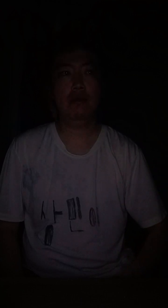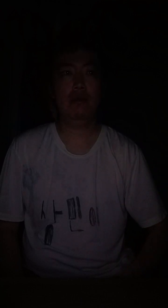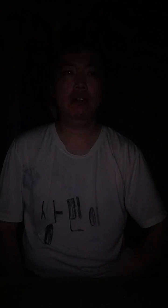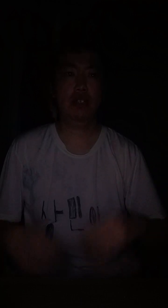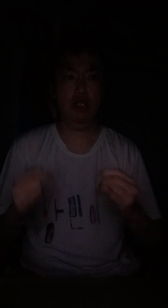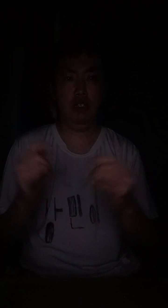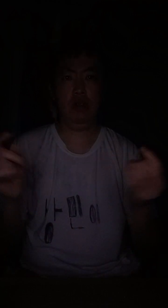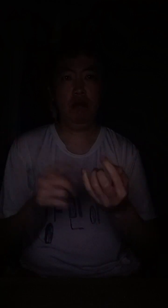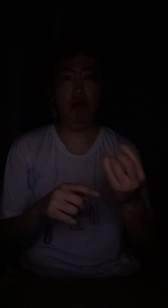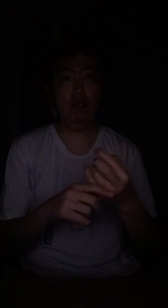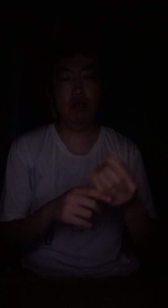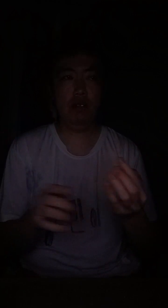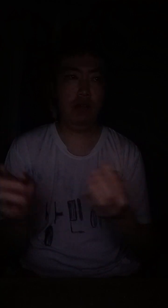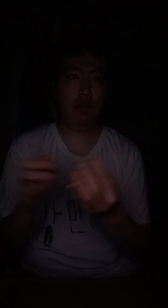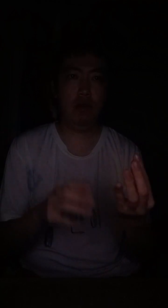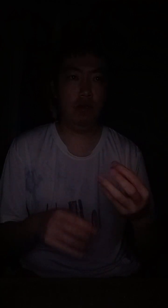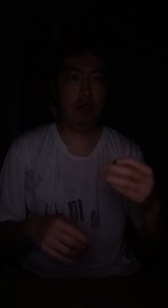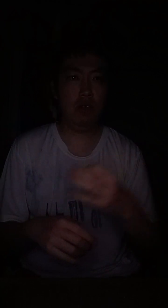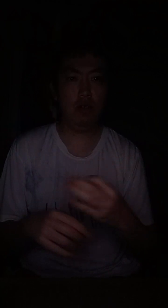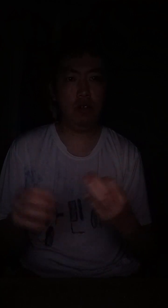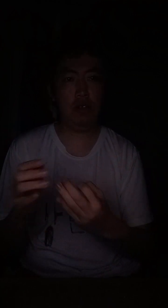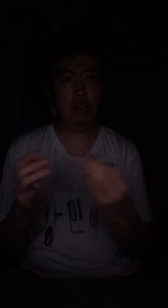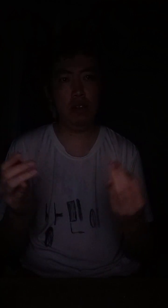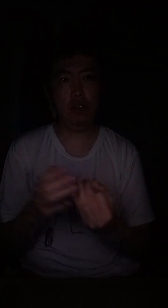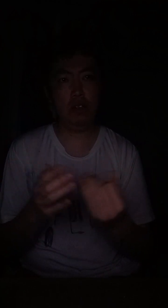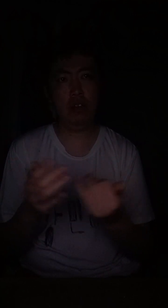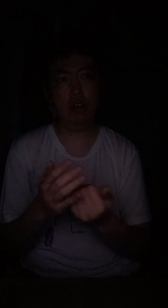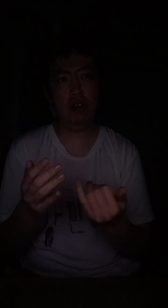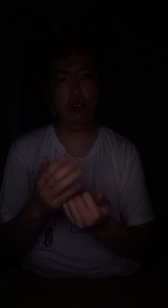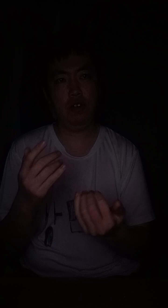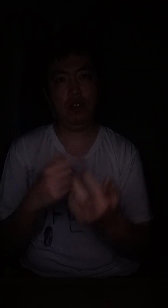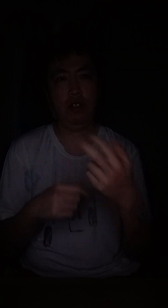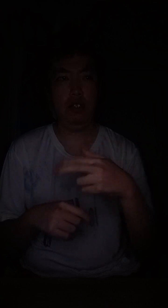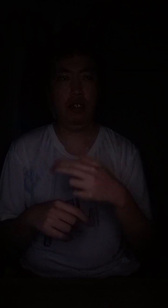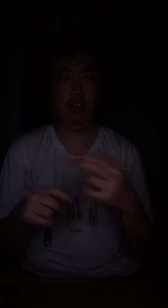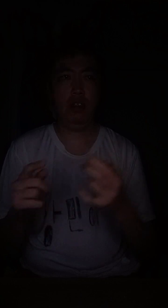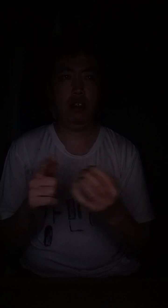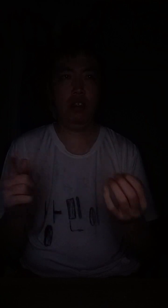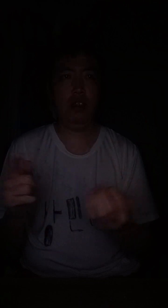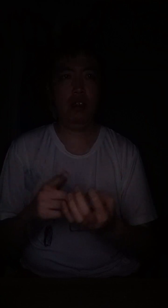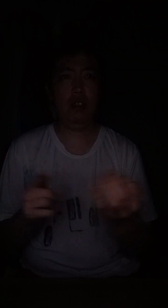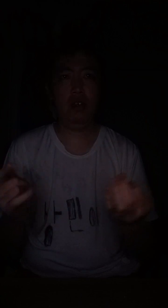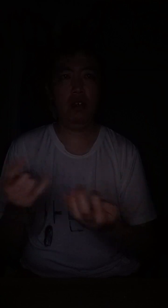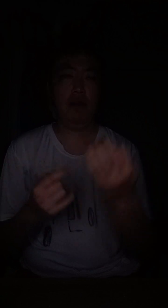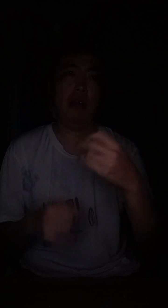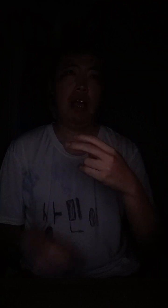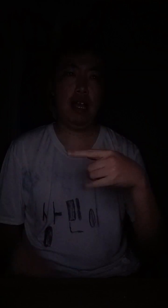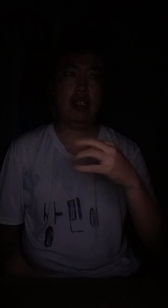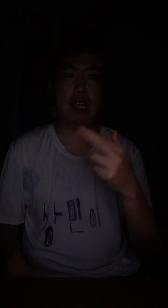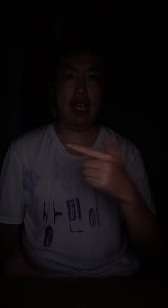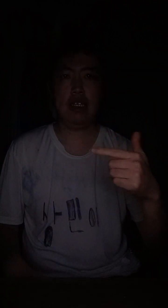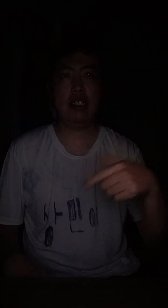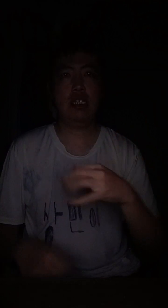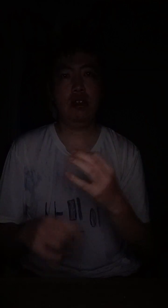이른바 파우치 대담 이후 용산에 사전 낙점을 받았다는 이유 속에 3년 임기를 시작한 박 사장은